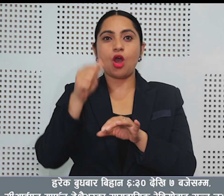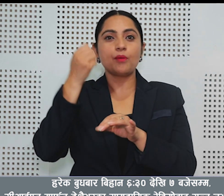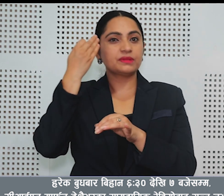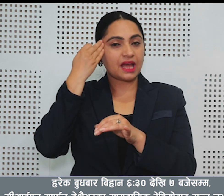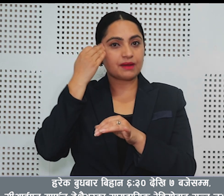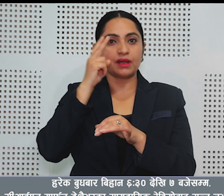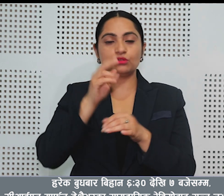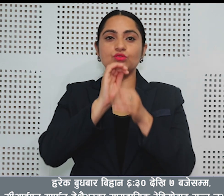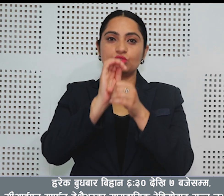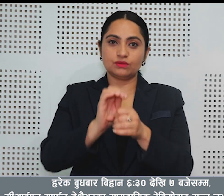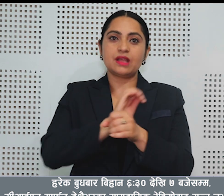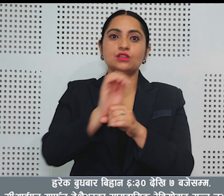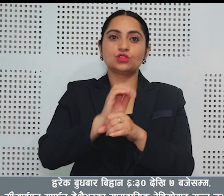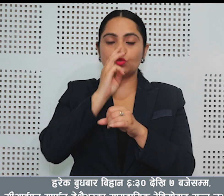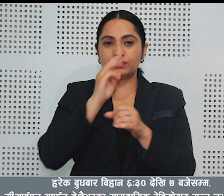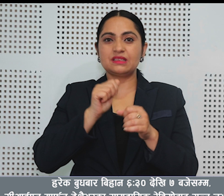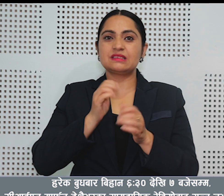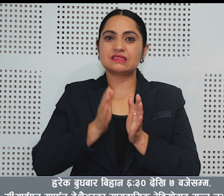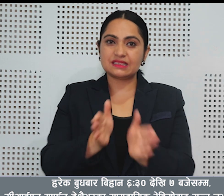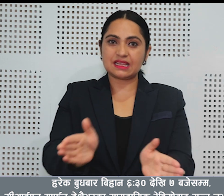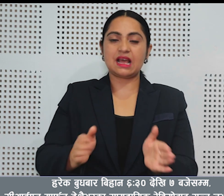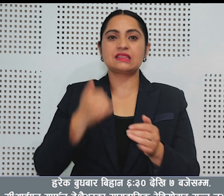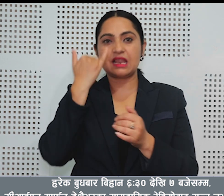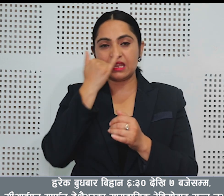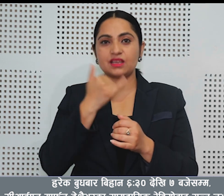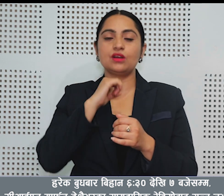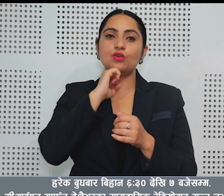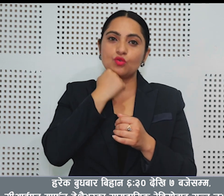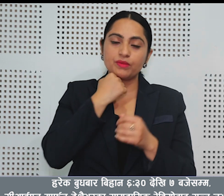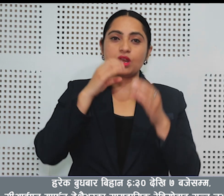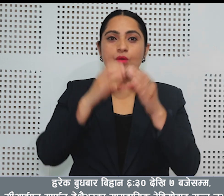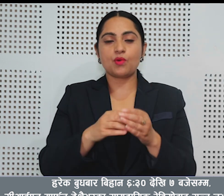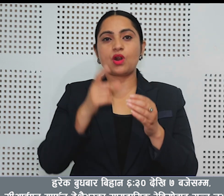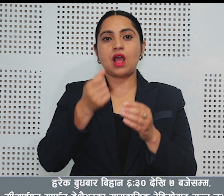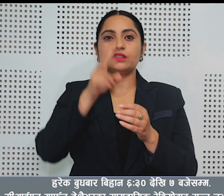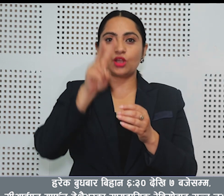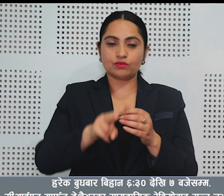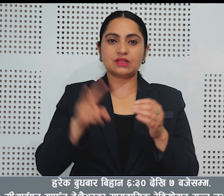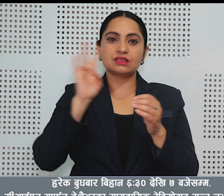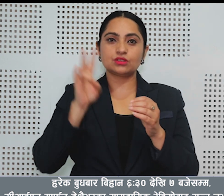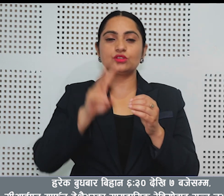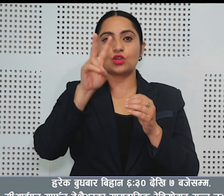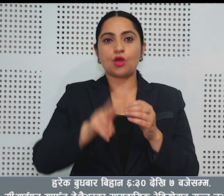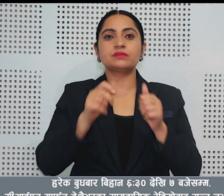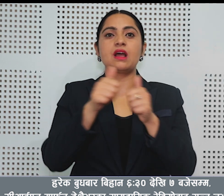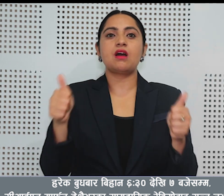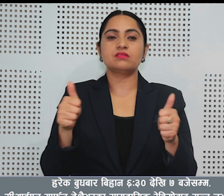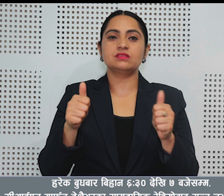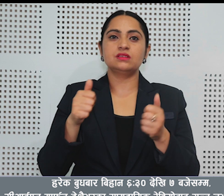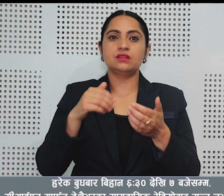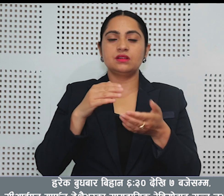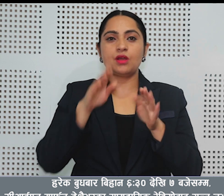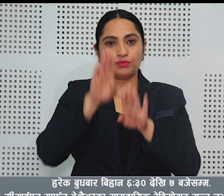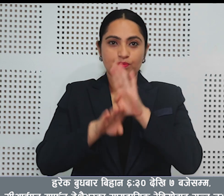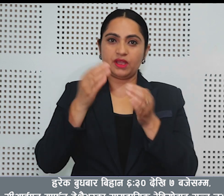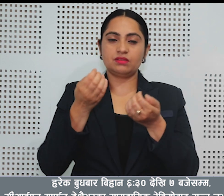अवधारणामा ती सेवा र सुविधामा जात, लिङ्ग, उमेर, वर्ग, आर्थिक अवस्था र शैक्षिक अवस्थाका अनुसार विभेद